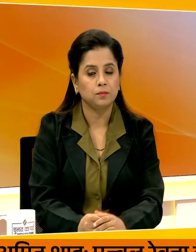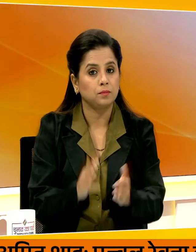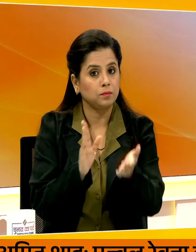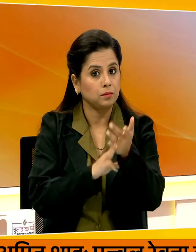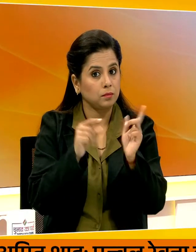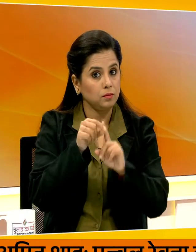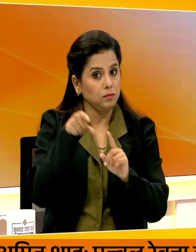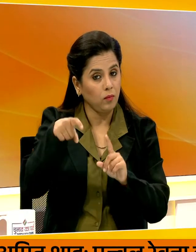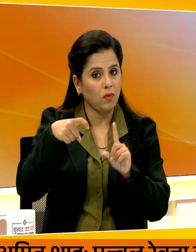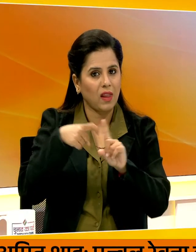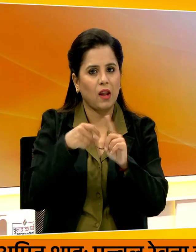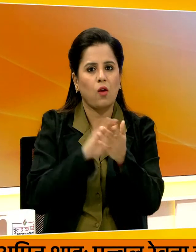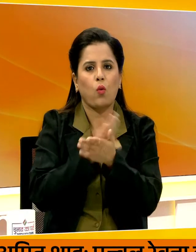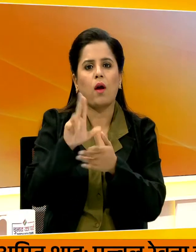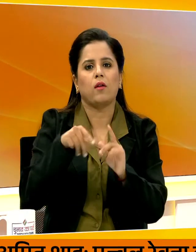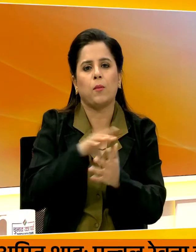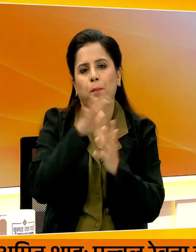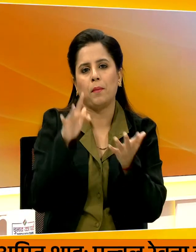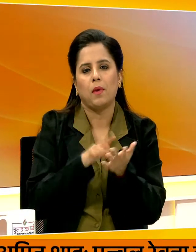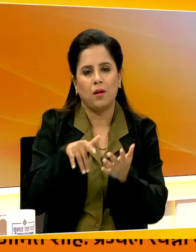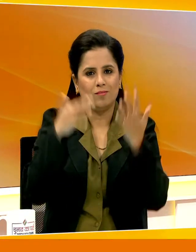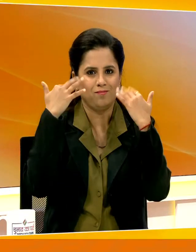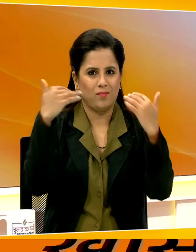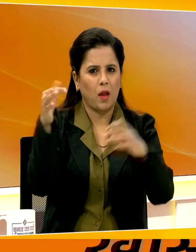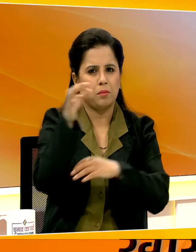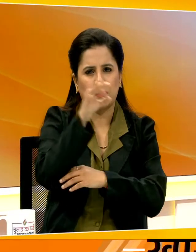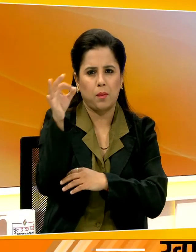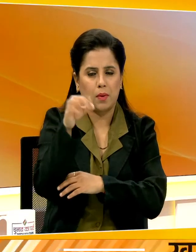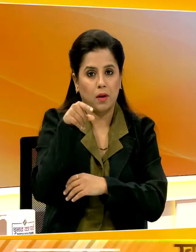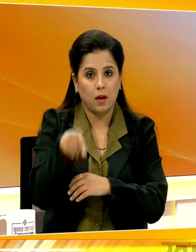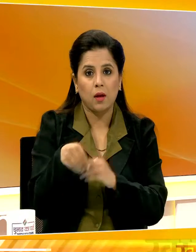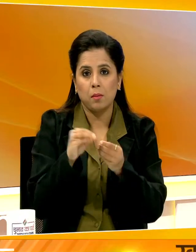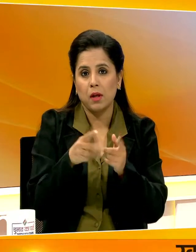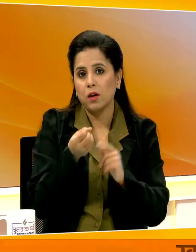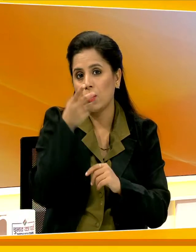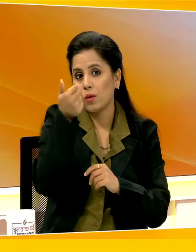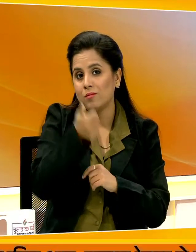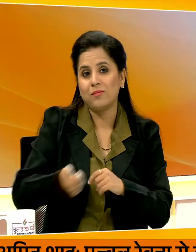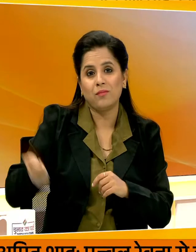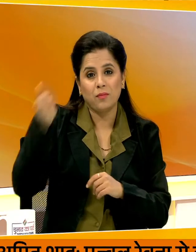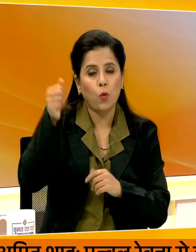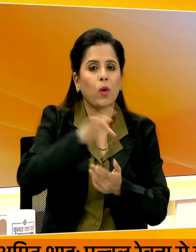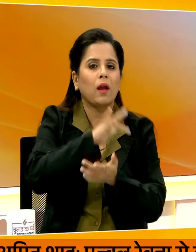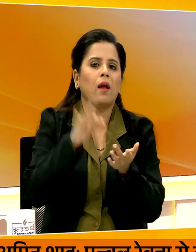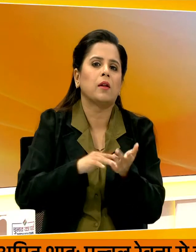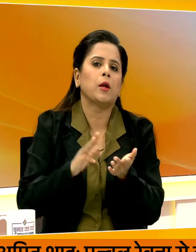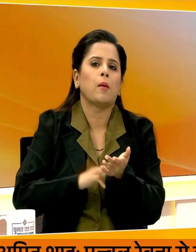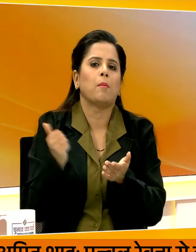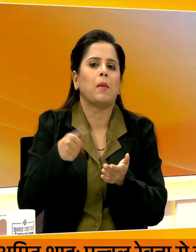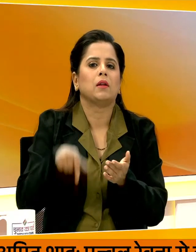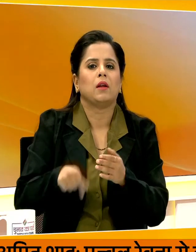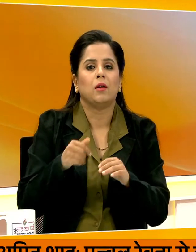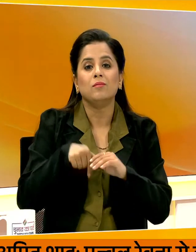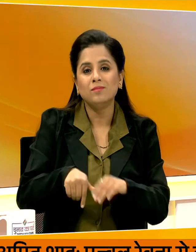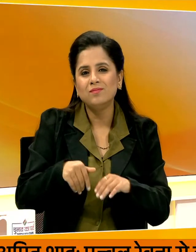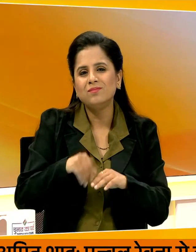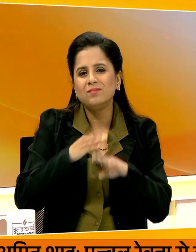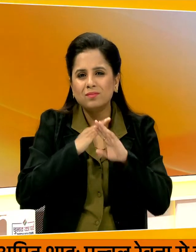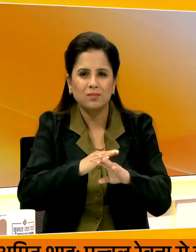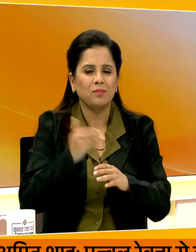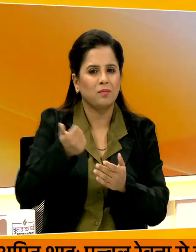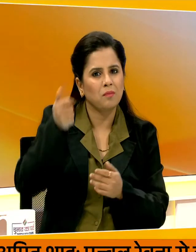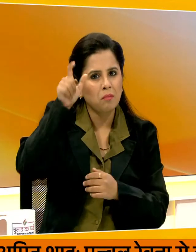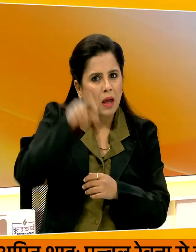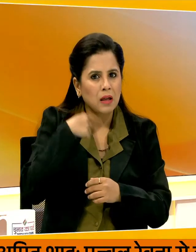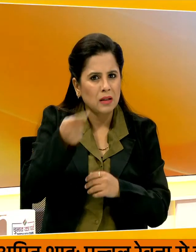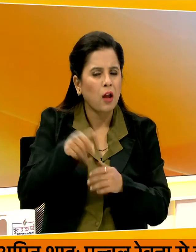मध्य प्रदेश के खंडवा में जनसभा को संबोधित करते हुए भाजपा के वरिष्ठ नेता और केंद्रीय मंत्री राजनाथ सिंह ने कहा कि जनता